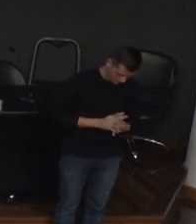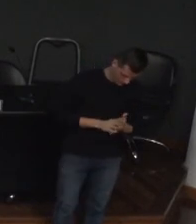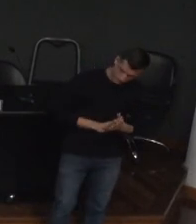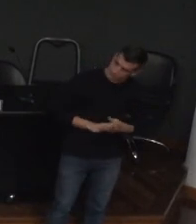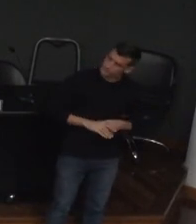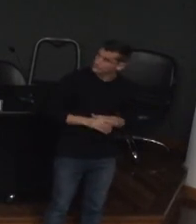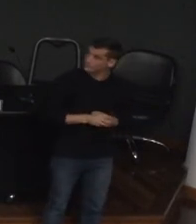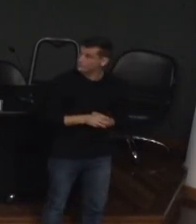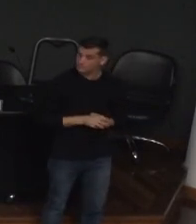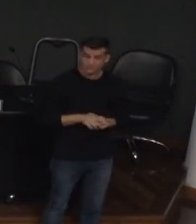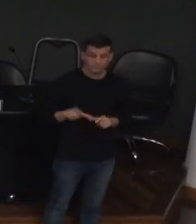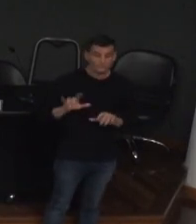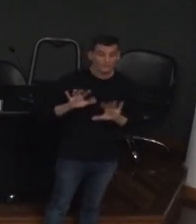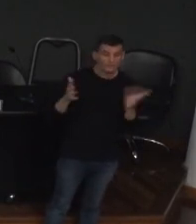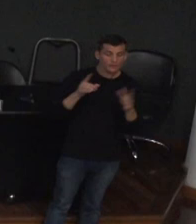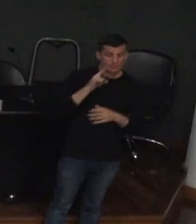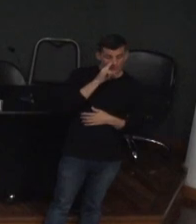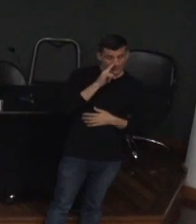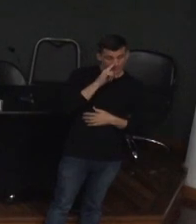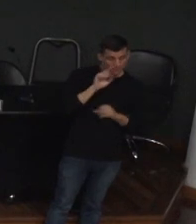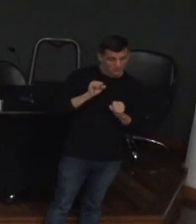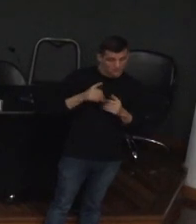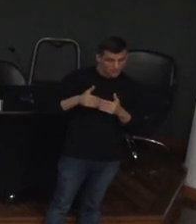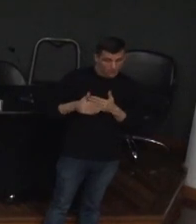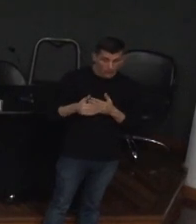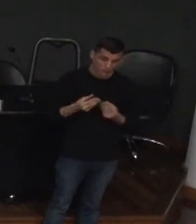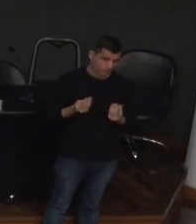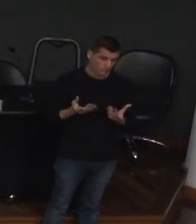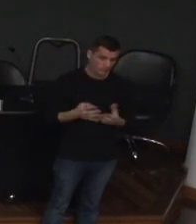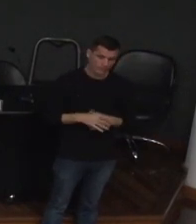O evento de risco para nós... Ah, desculpa.